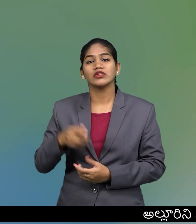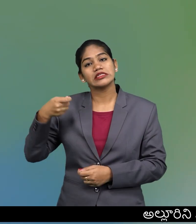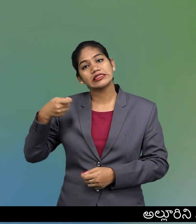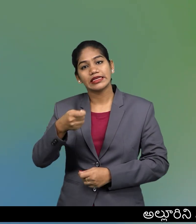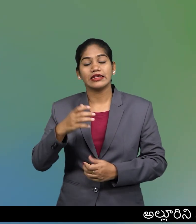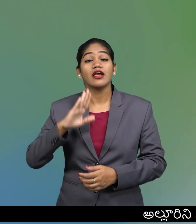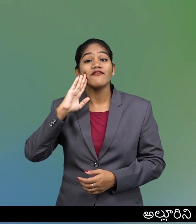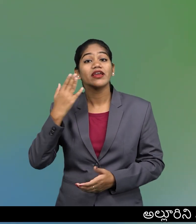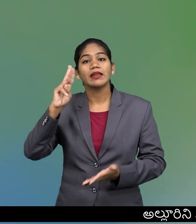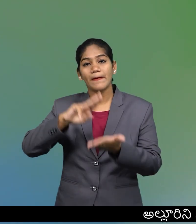చంపారు.